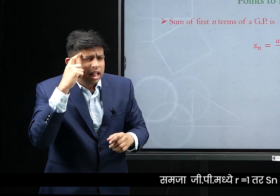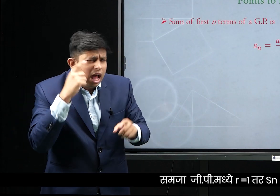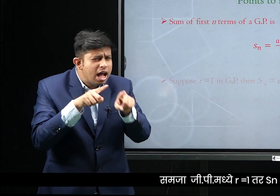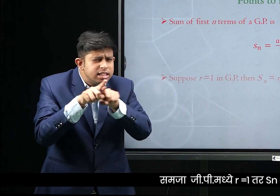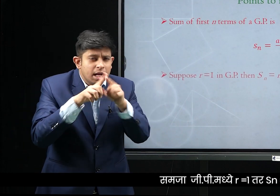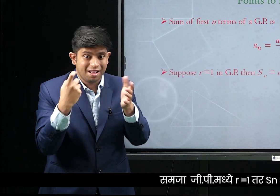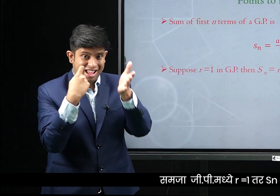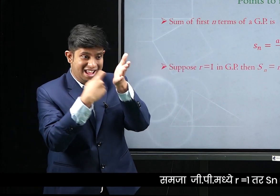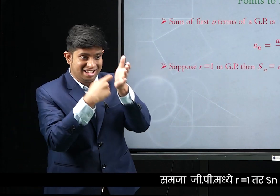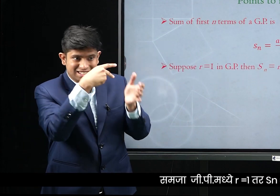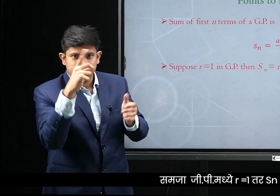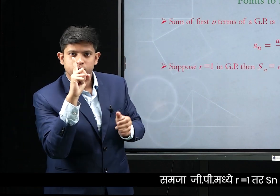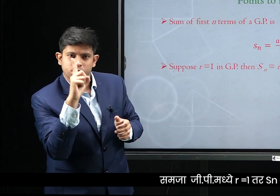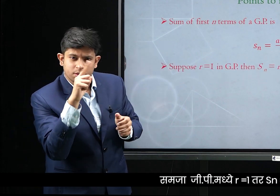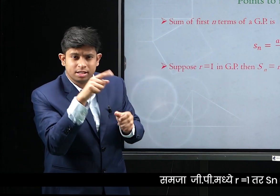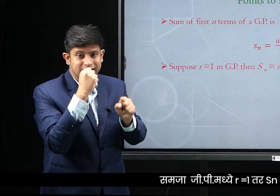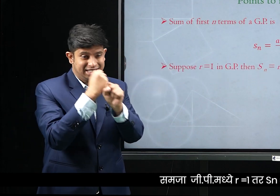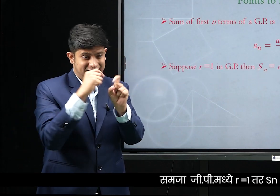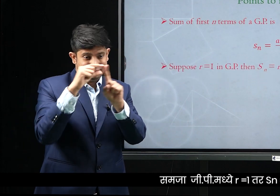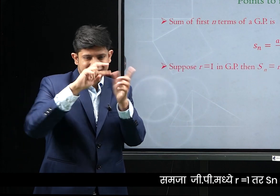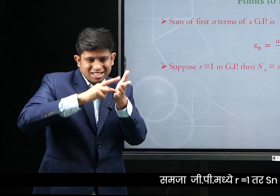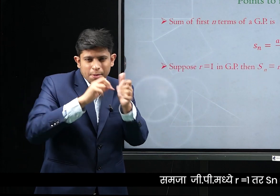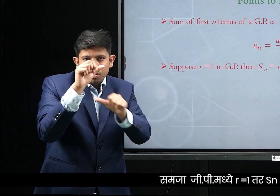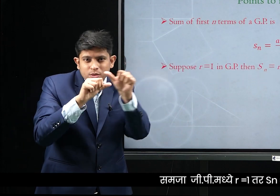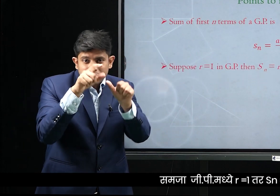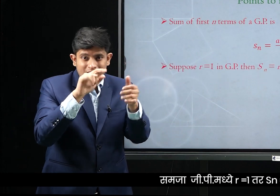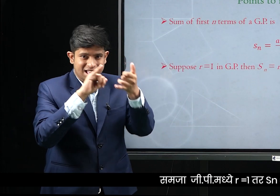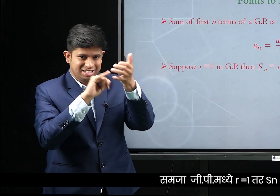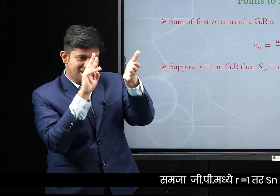समजा GP मध्ये r is equal to 1 तर Sn is equal to Na.